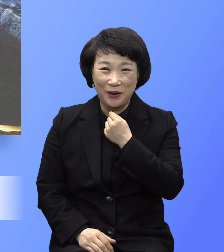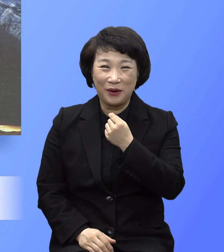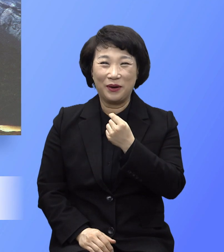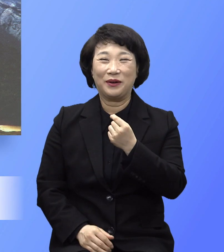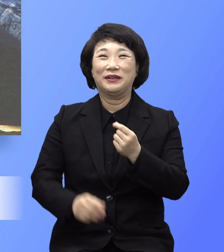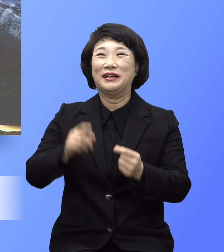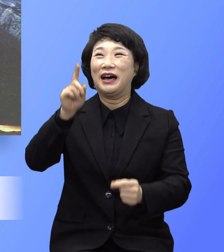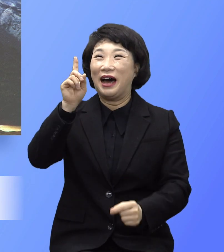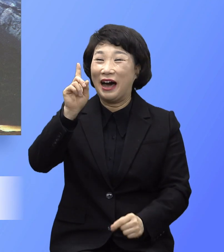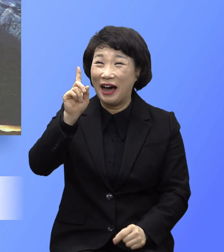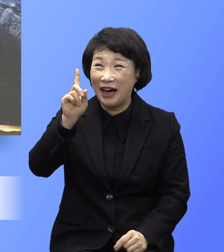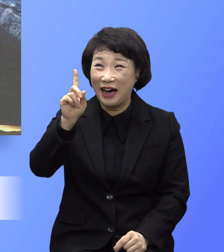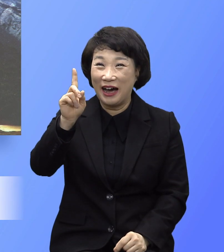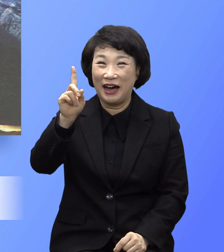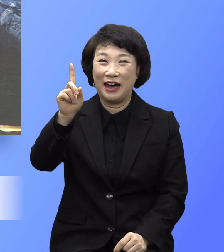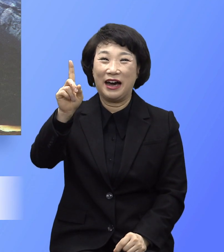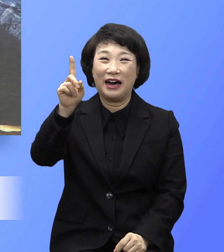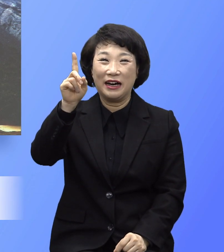원하는